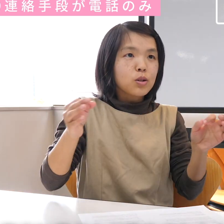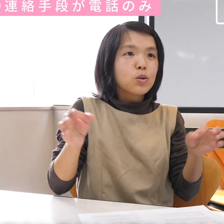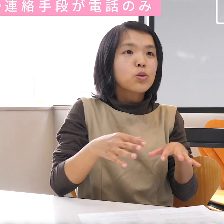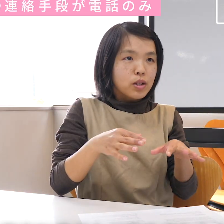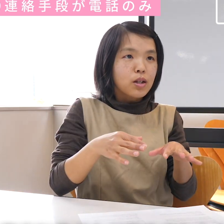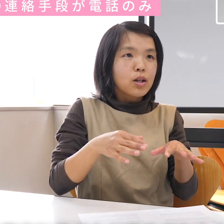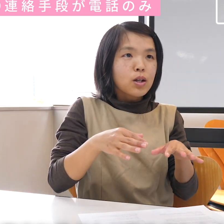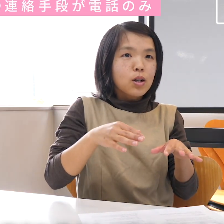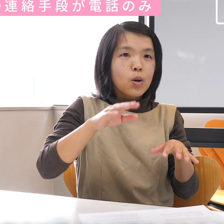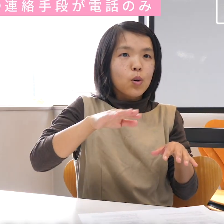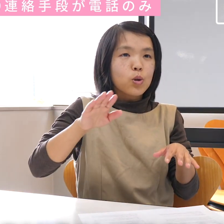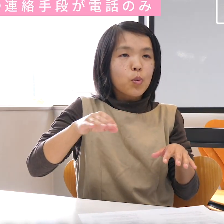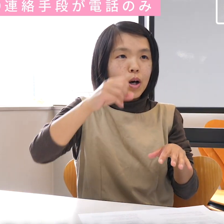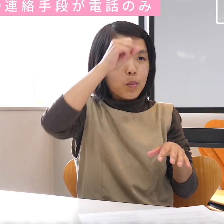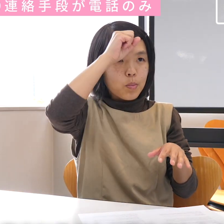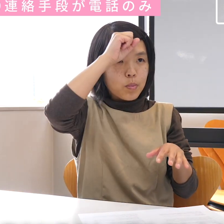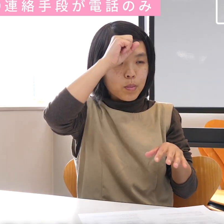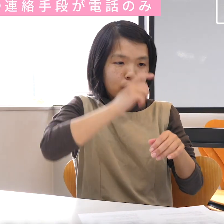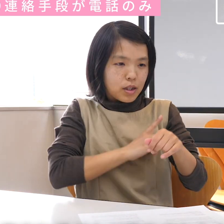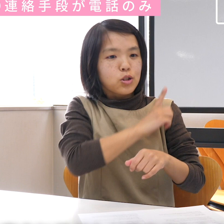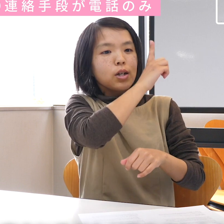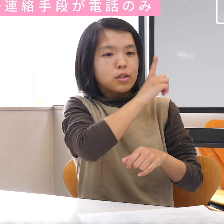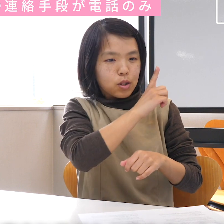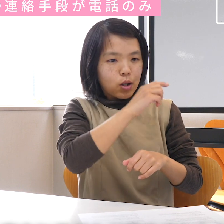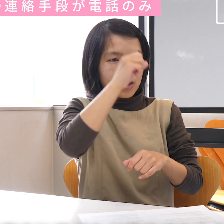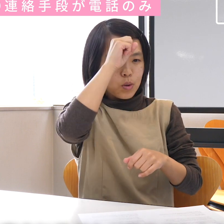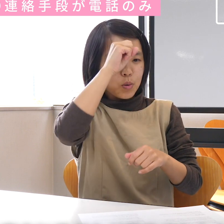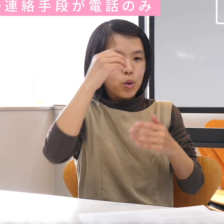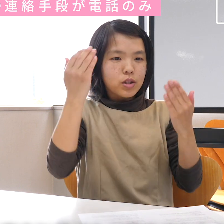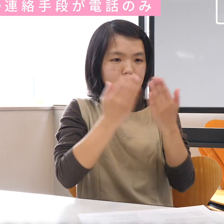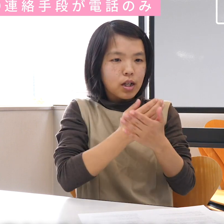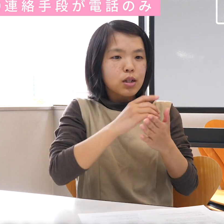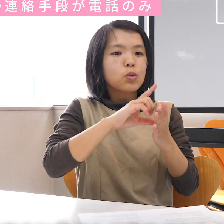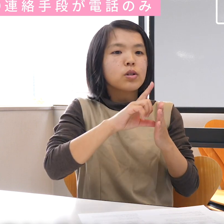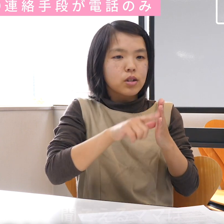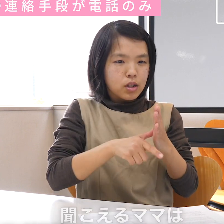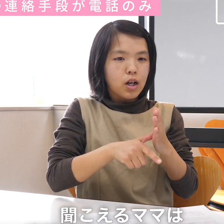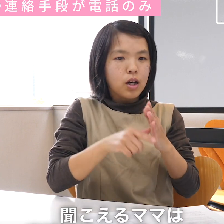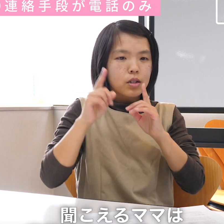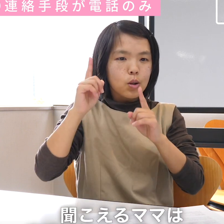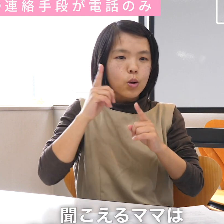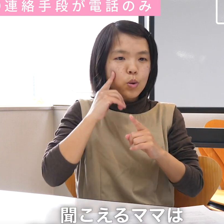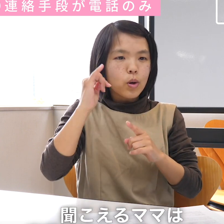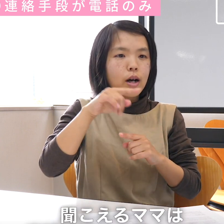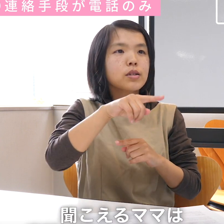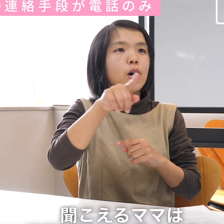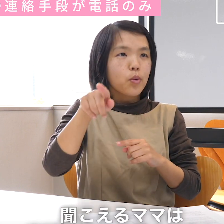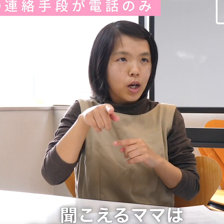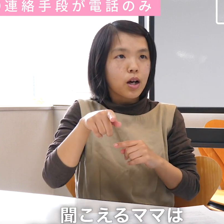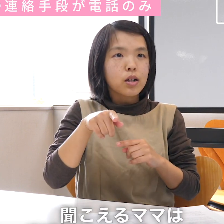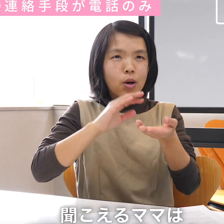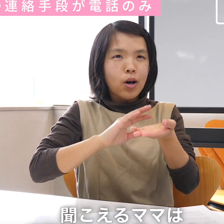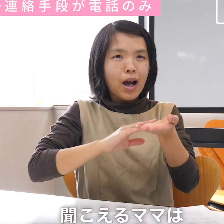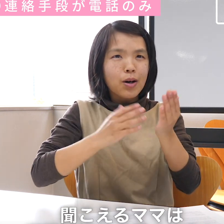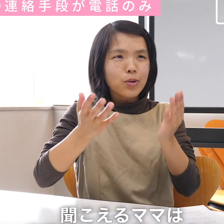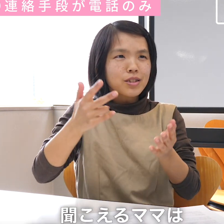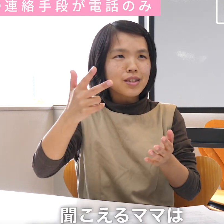にね、子供が、まあ、熱だったとか、病気になった時ね、なんか聞こえるお母さんが、看護師さん